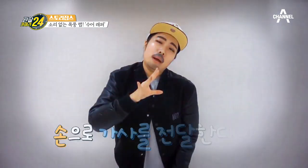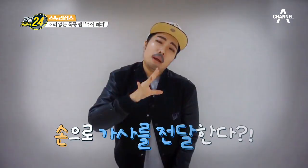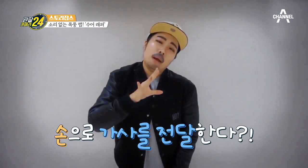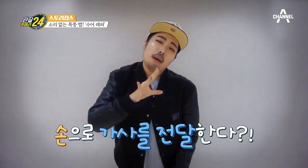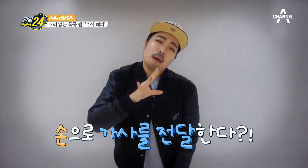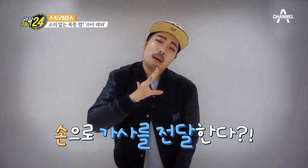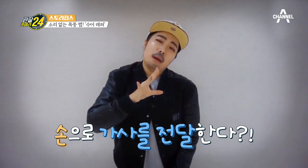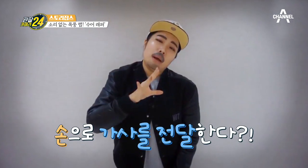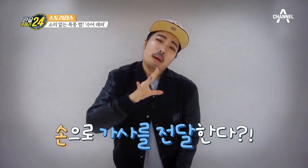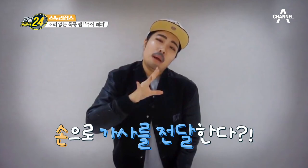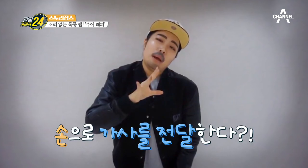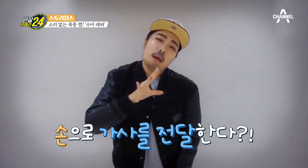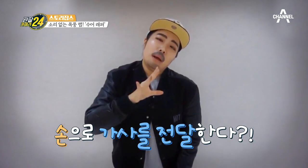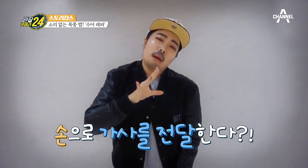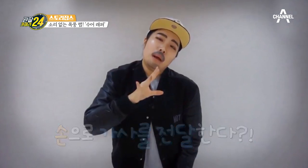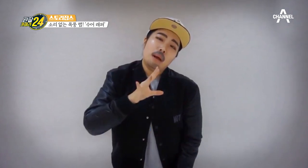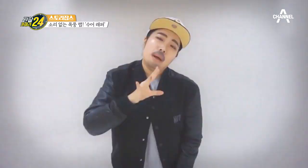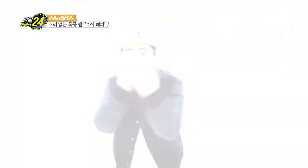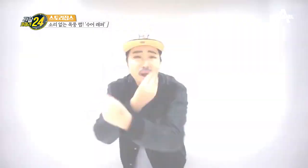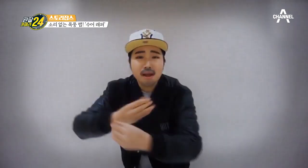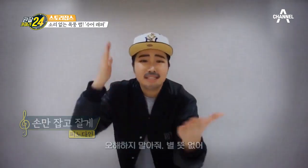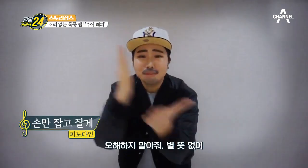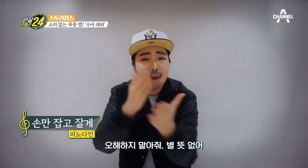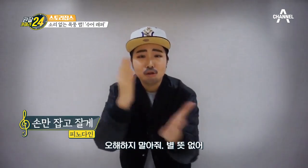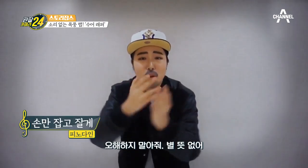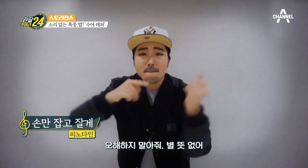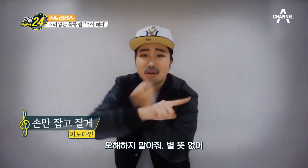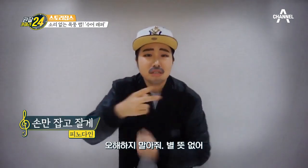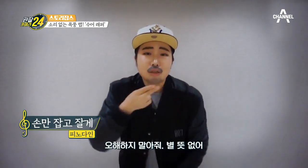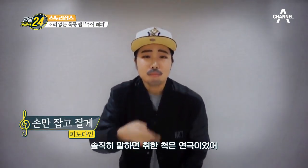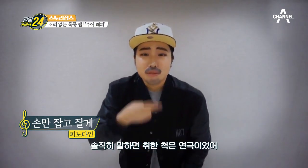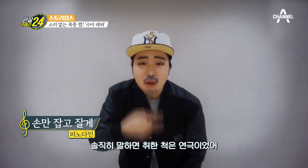입이 아닌 손을 쓰는 랩.